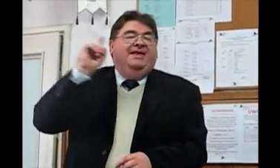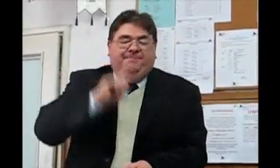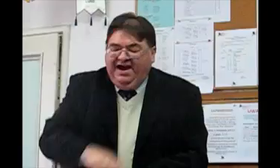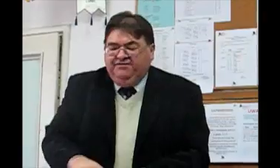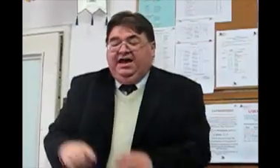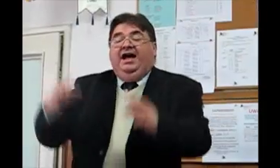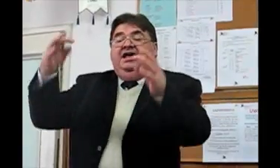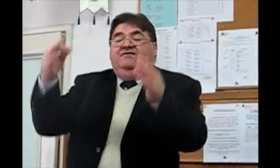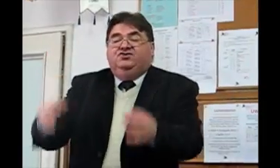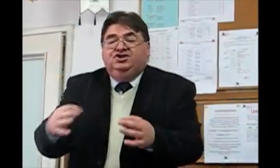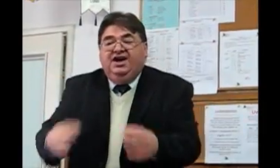Nieprawda.